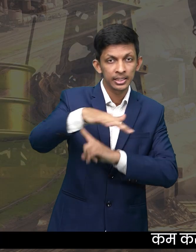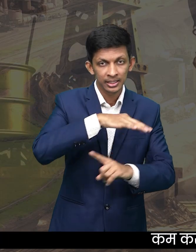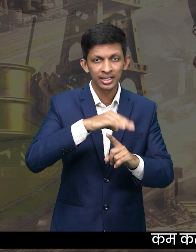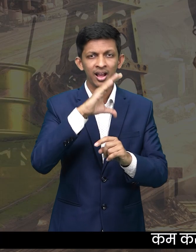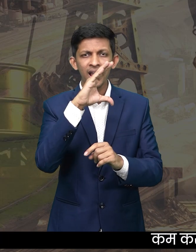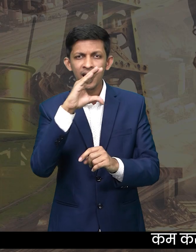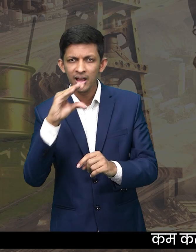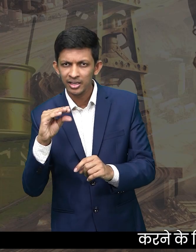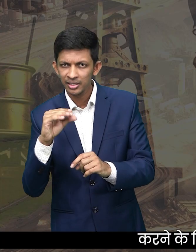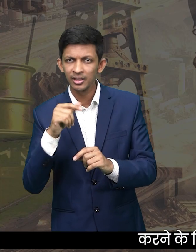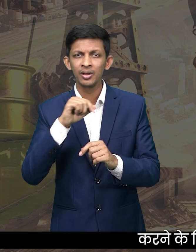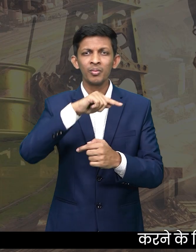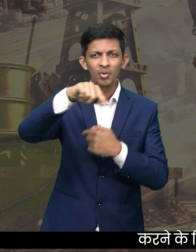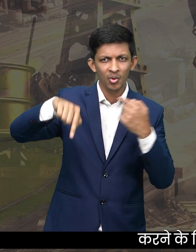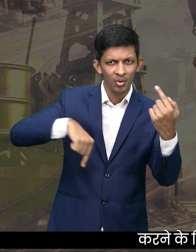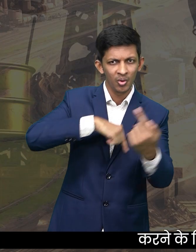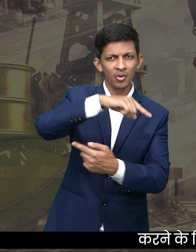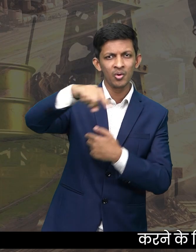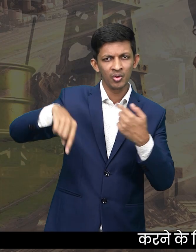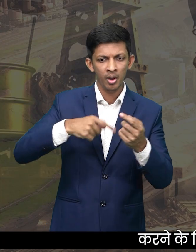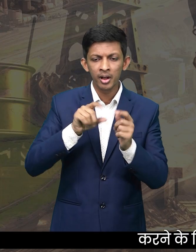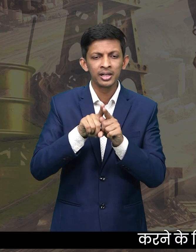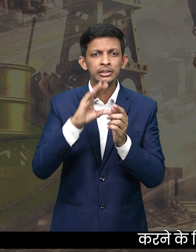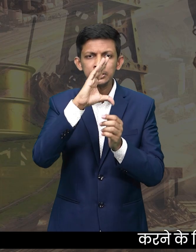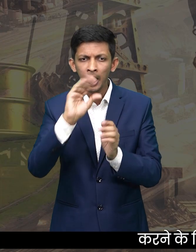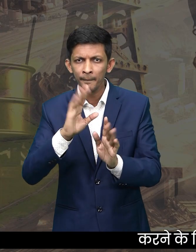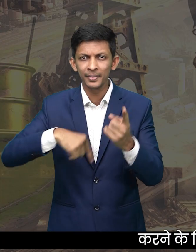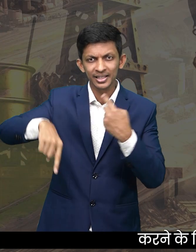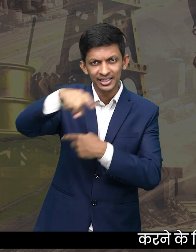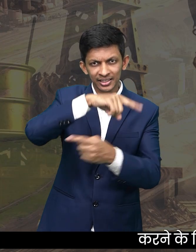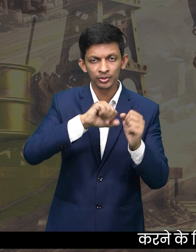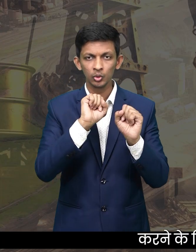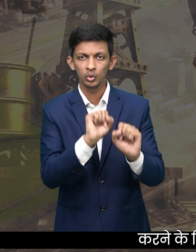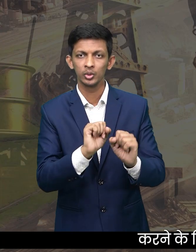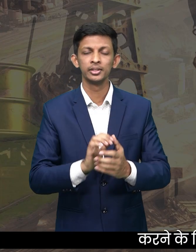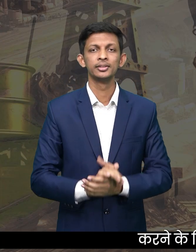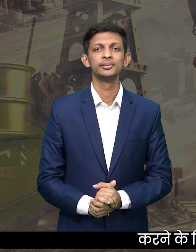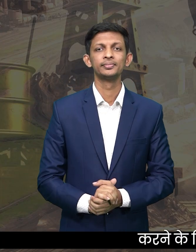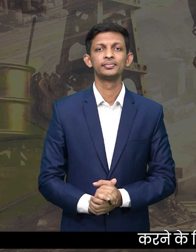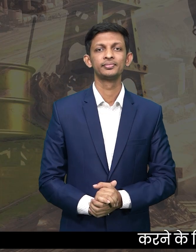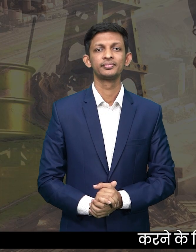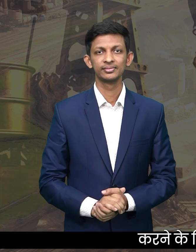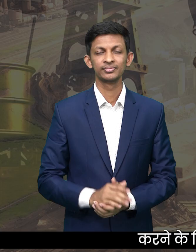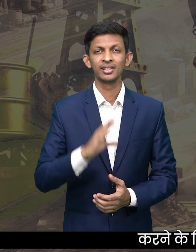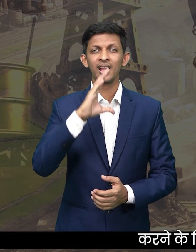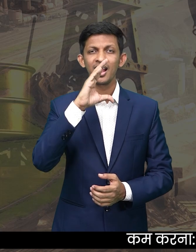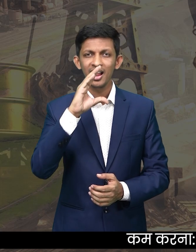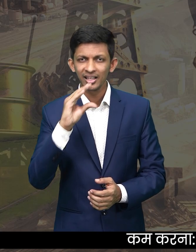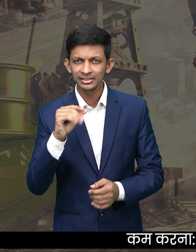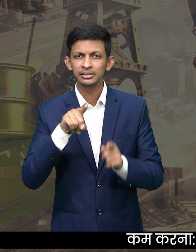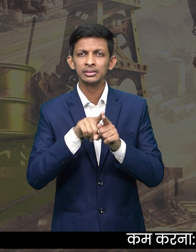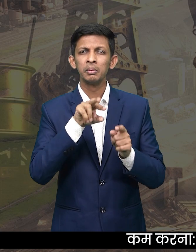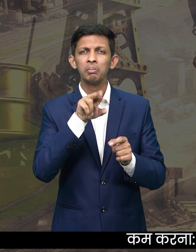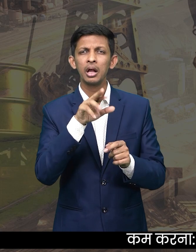में पुनर्चक्रित करने के लिए पहले से ही 3 आर में आ सकते हैं।